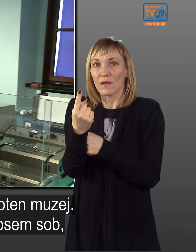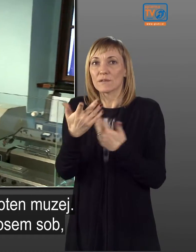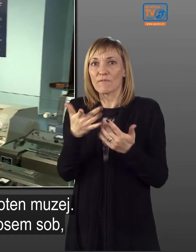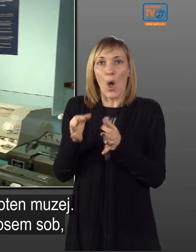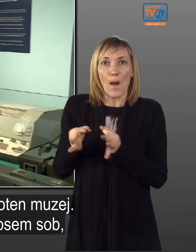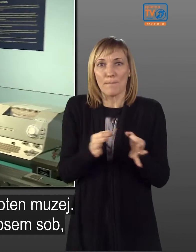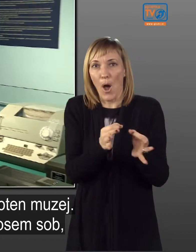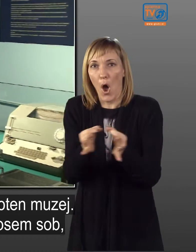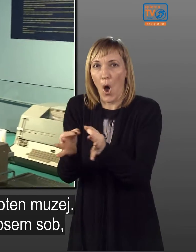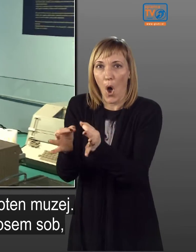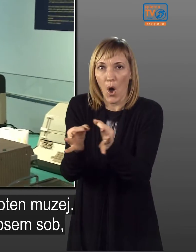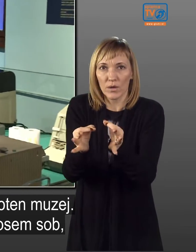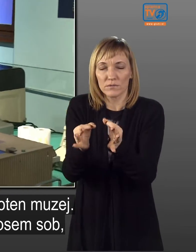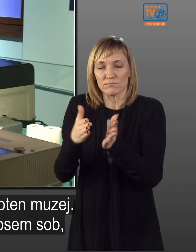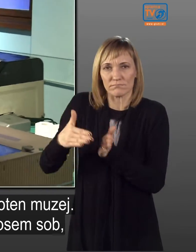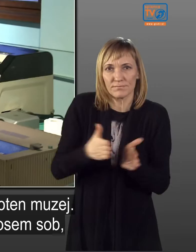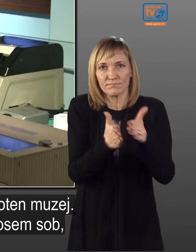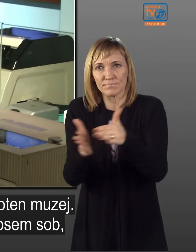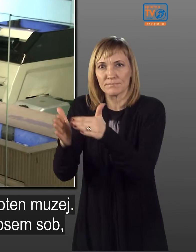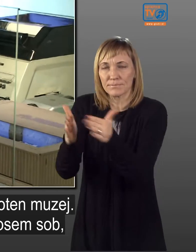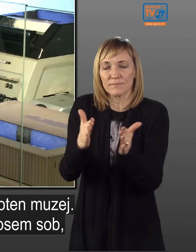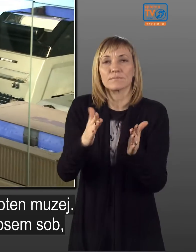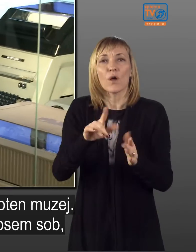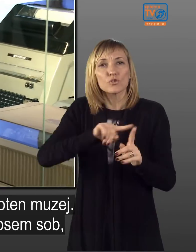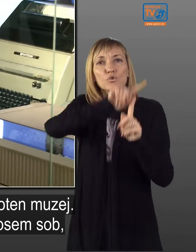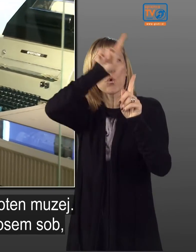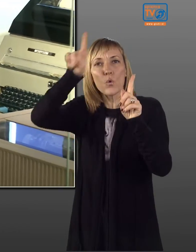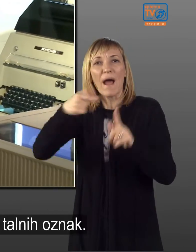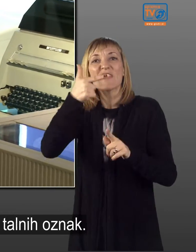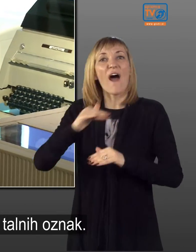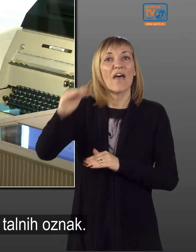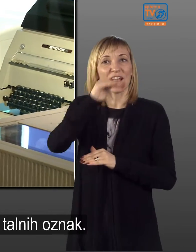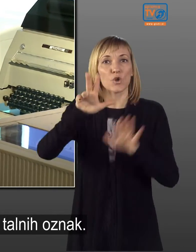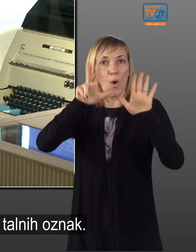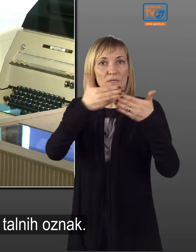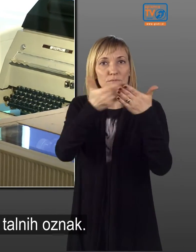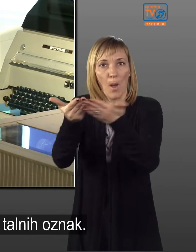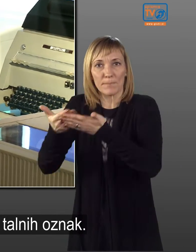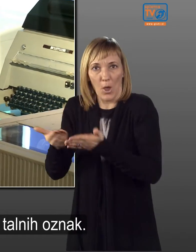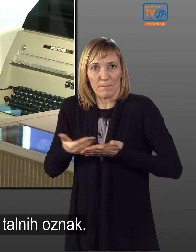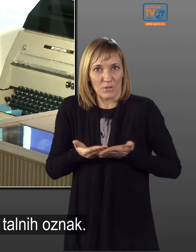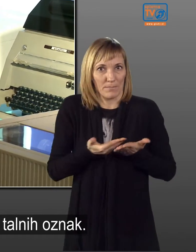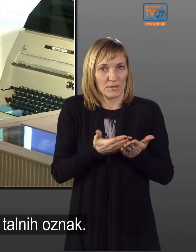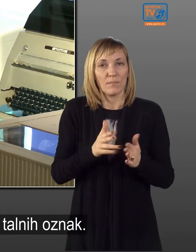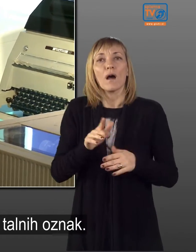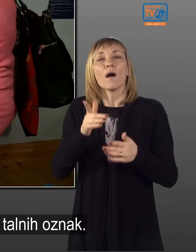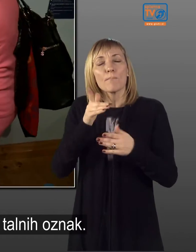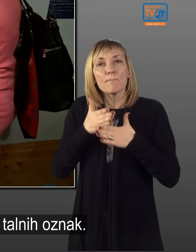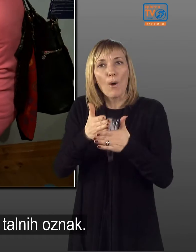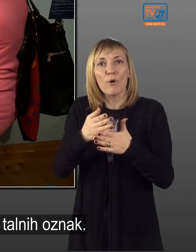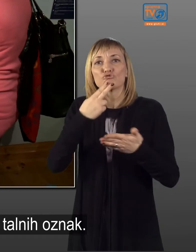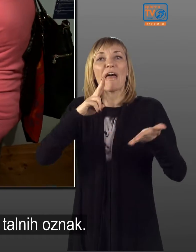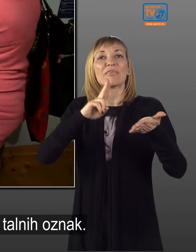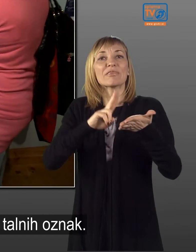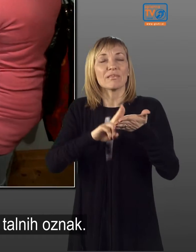pravi celotna pot vodi čez celoten muzej. To sta 2 nadstropji, 8 sob, ki so s pomočjo talnih